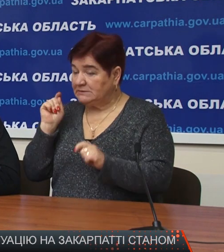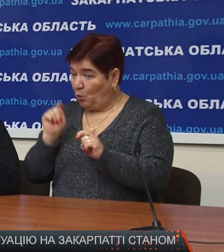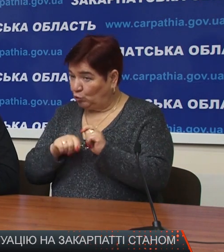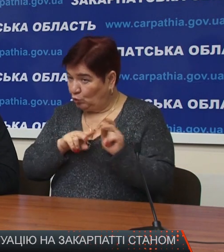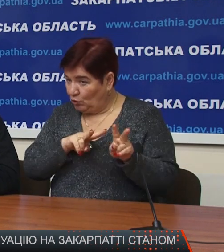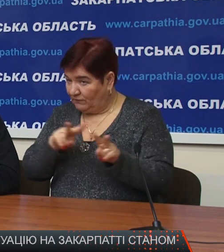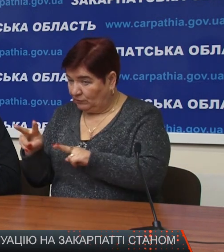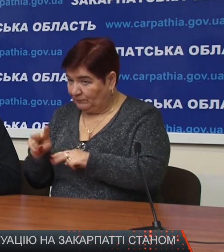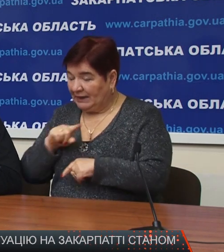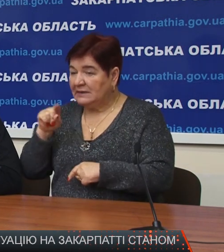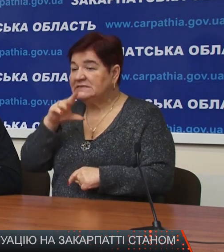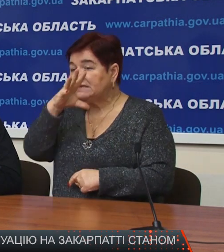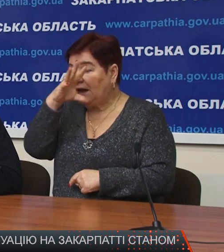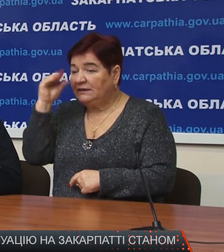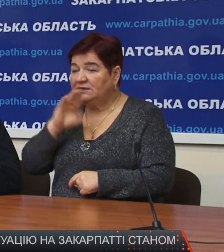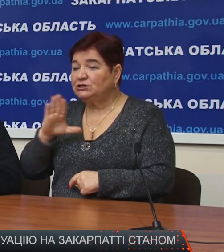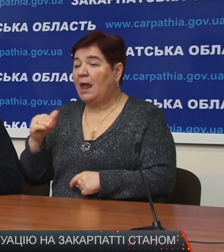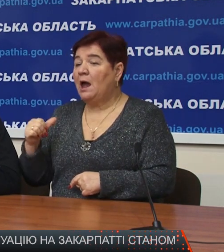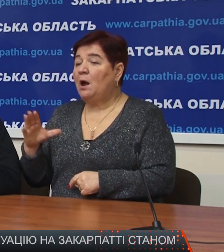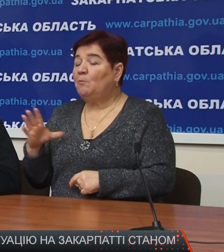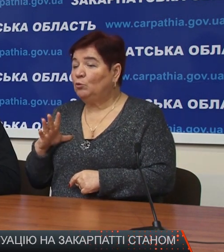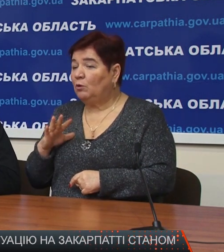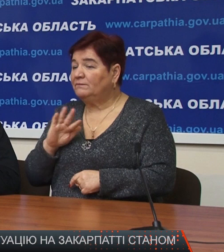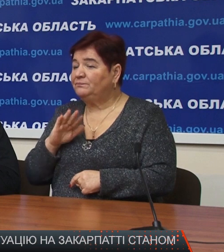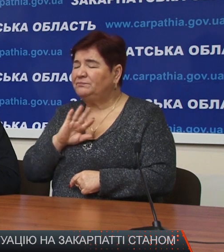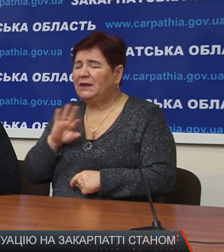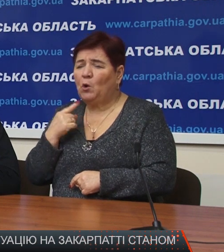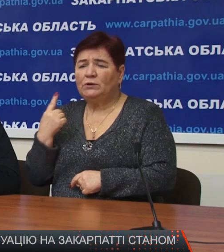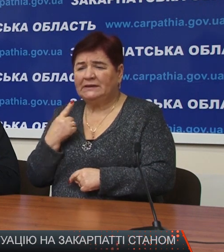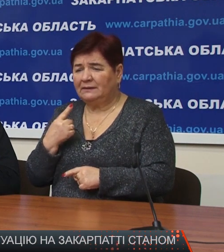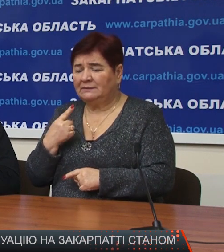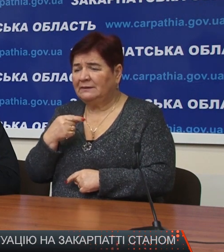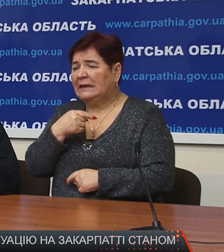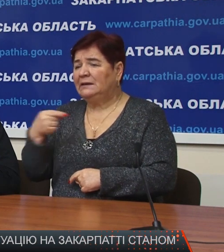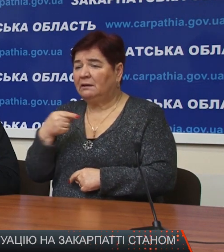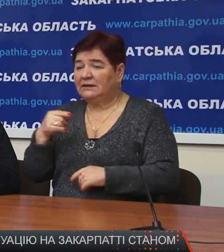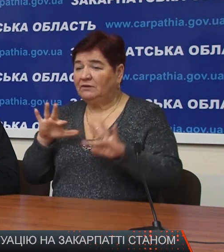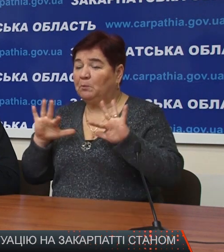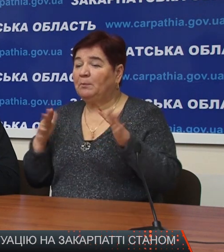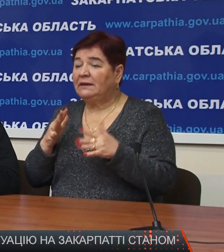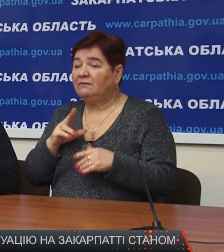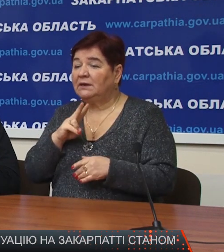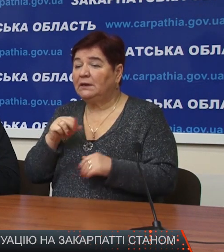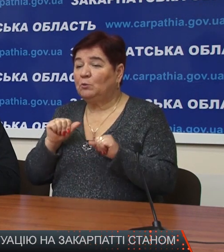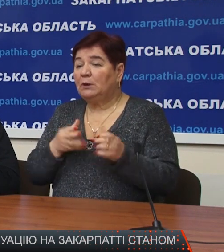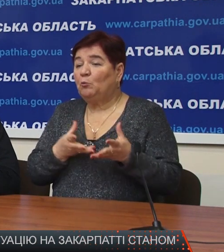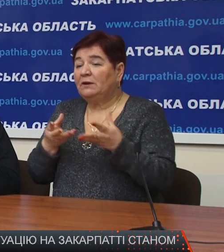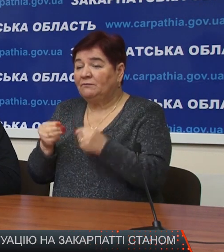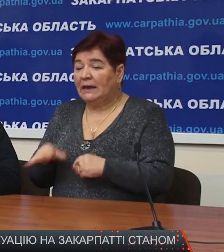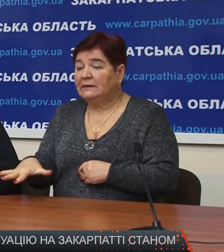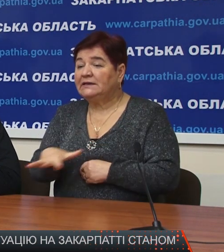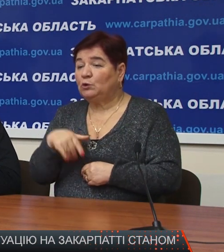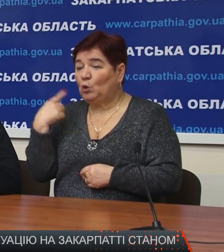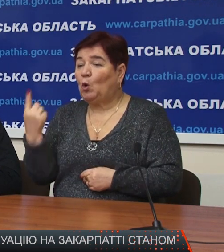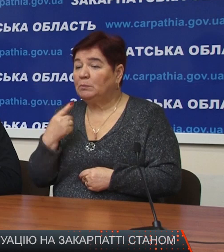На сьогодні за ніч не було виявлено жодних негативних моментів, які б могли впливати на безпеку на території